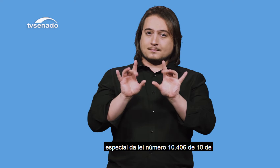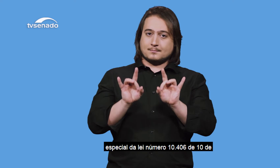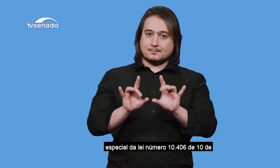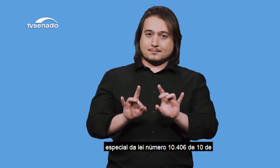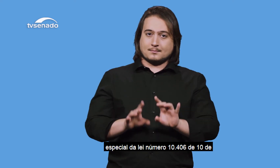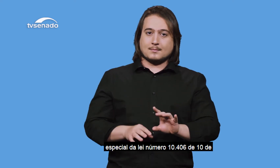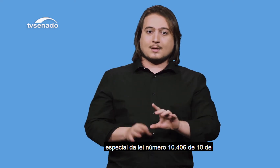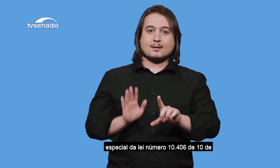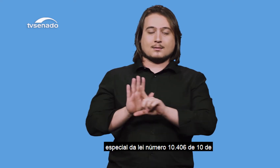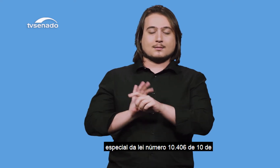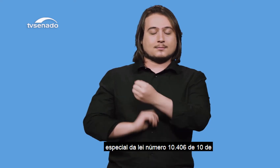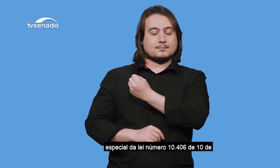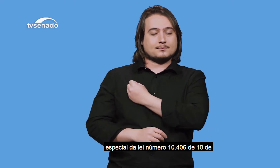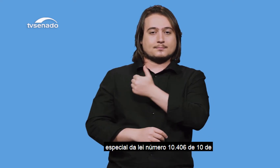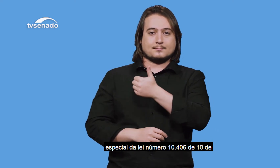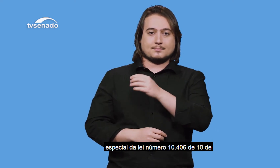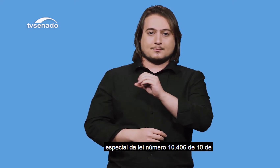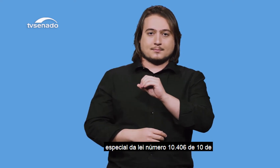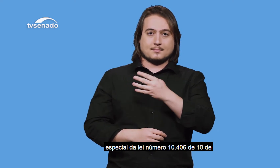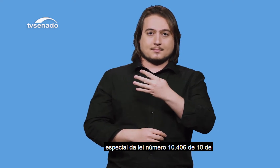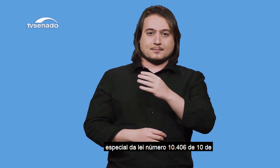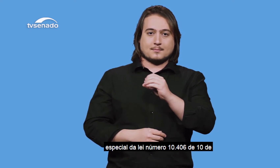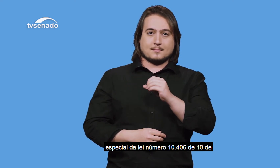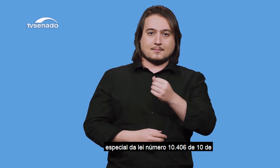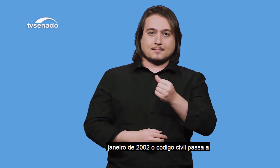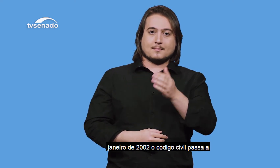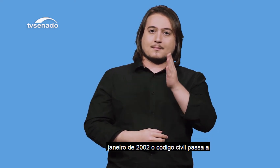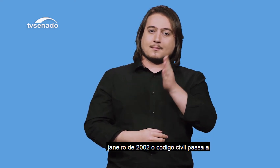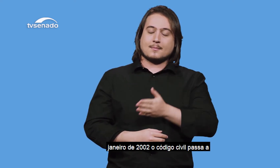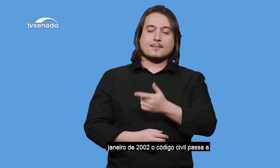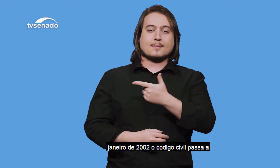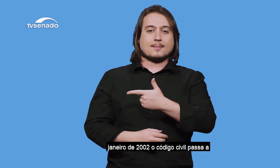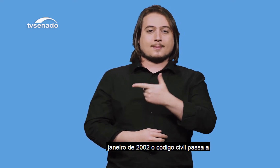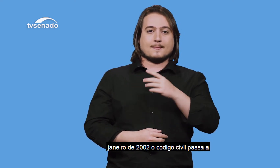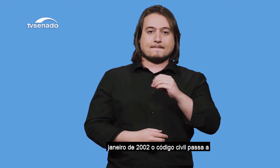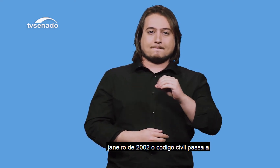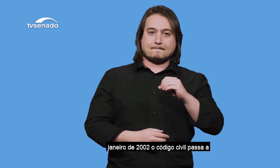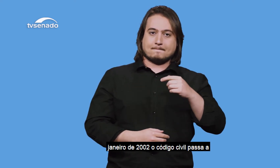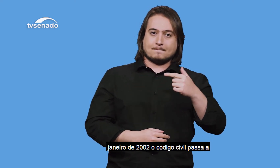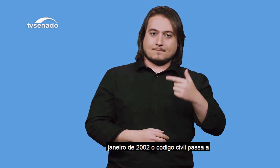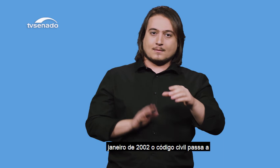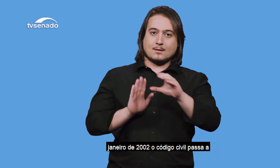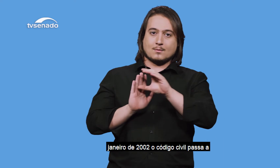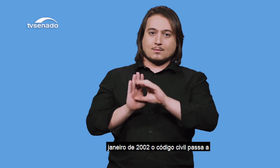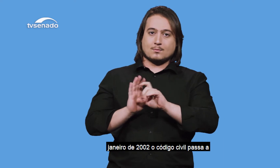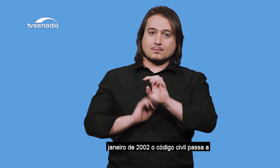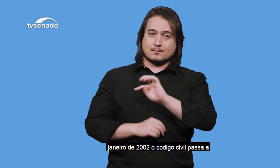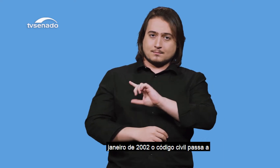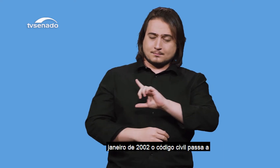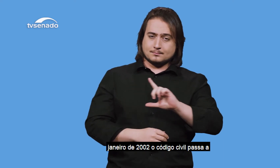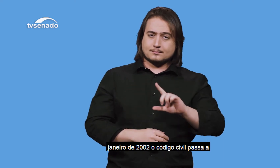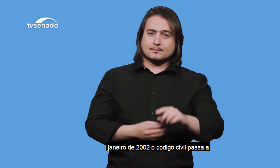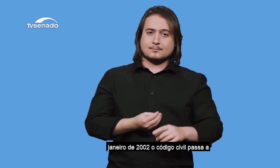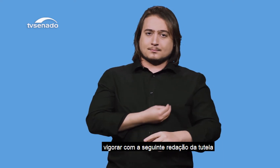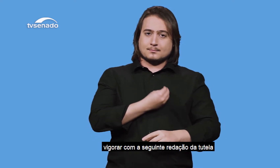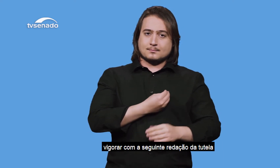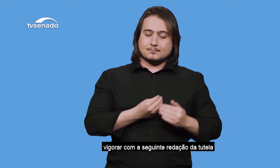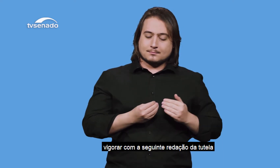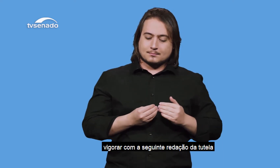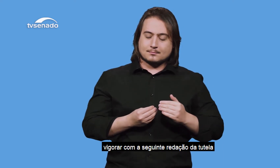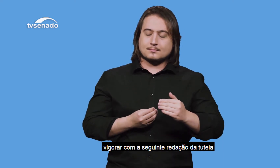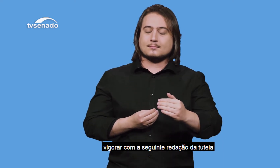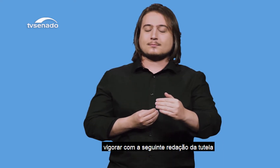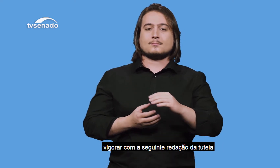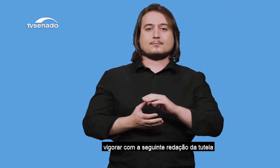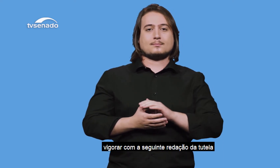número 10.406 de 10 de janeiro de 2002 o código civil passa a vigorar com